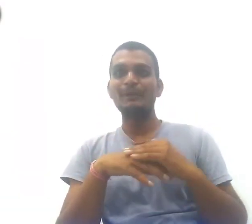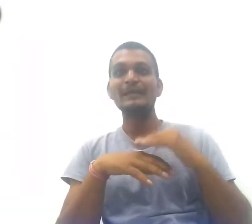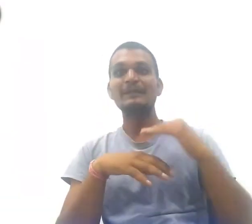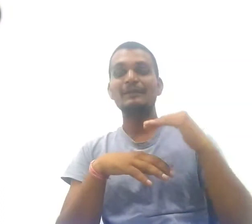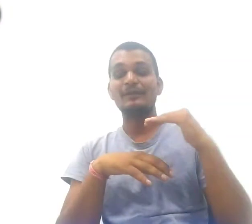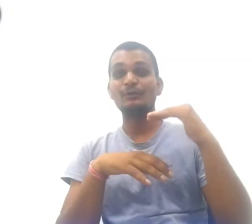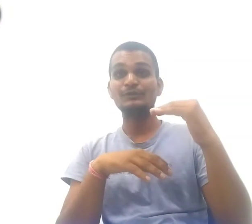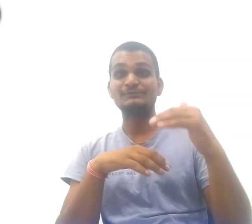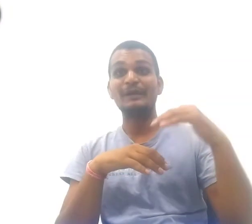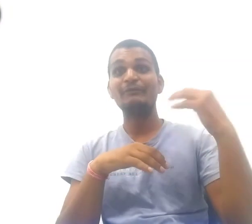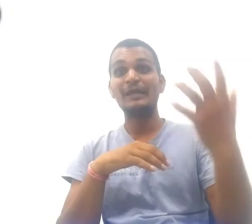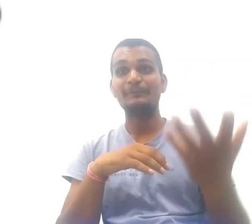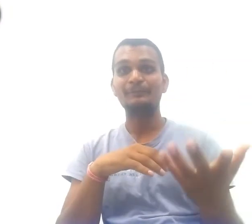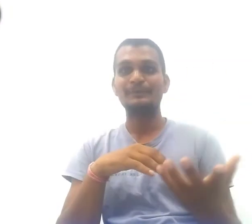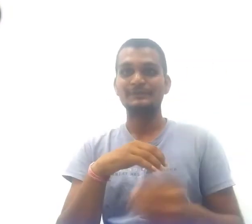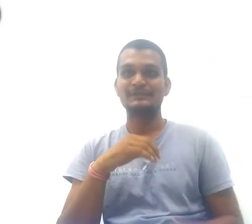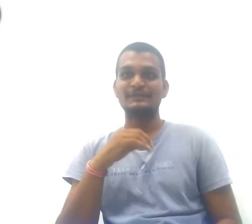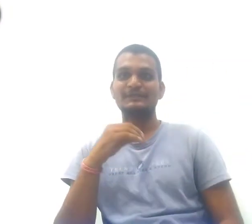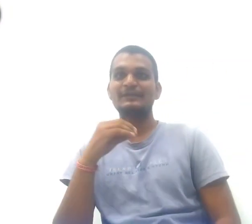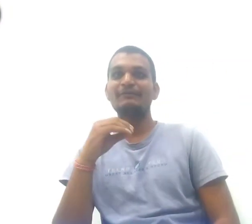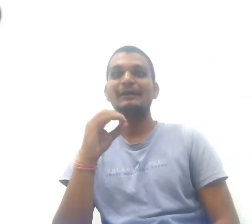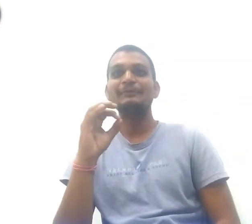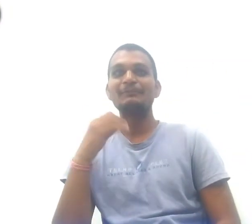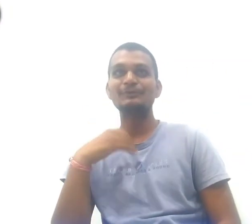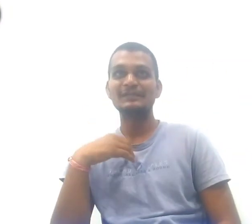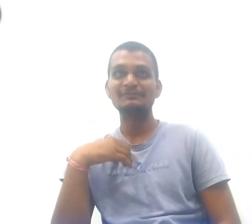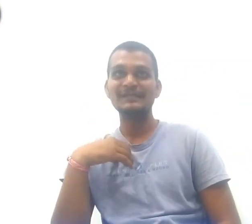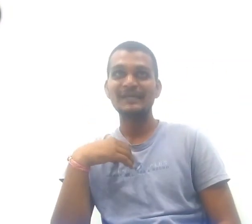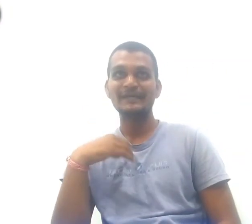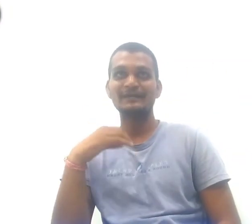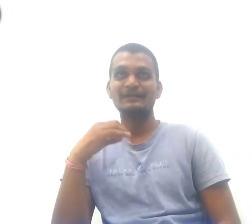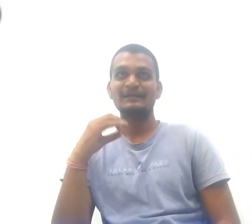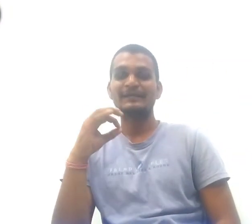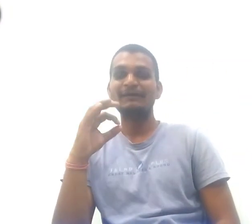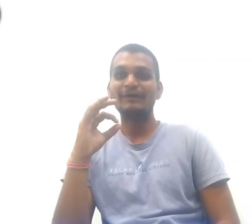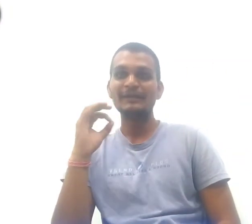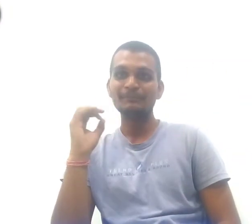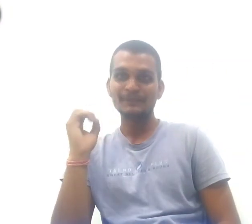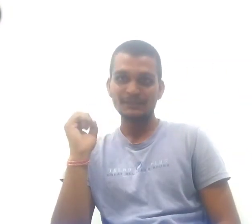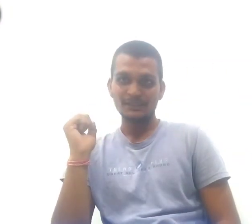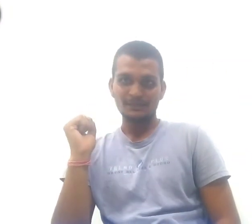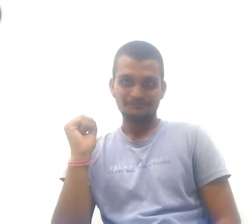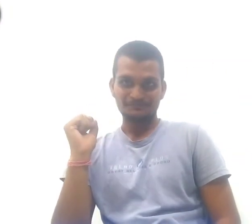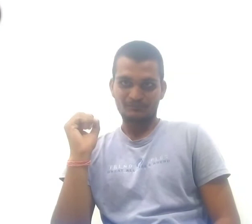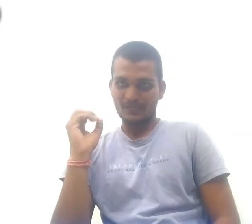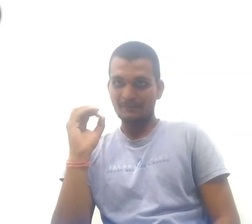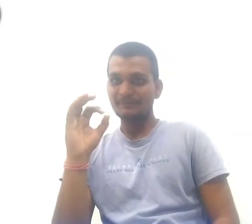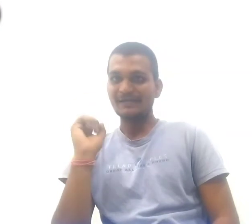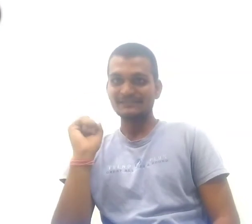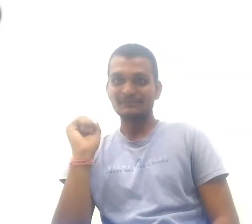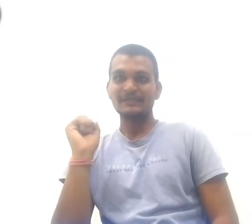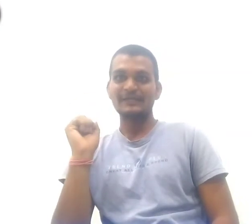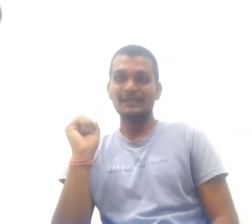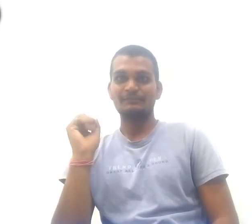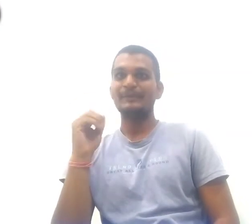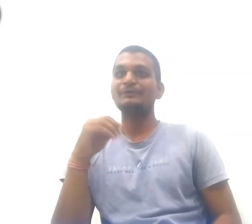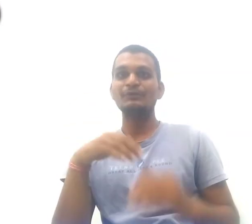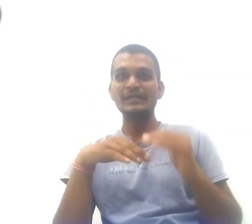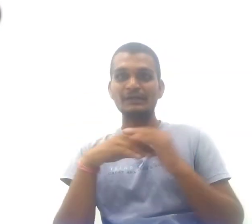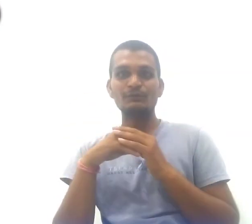माई लव इज माई वाइफ। क्या वाइफ ने आपको जन्म दिया है? क्या वाइफ अपनी माँ से बढ़कर है? मैं यूं नहीं कहूँगा